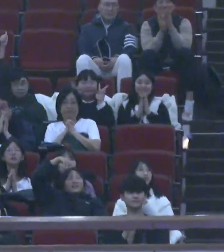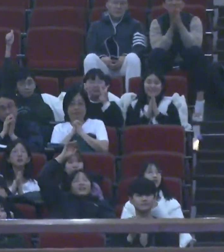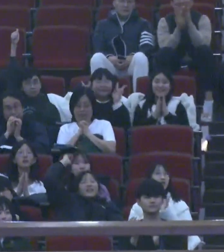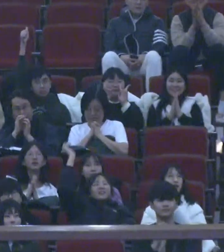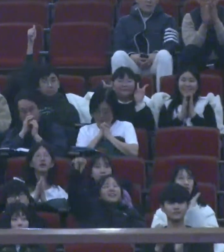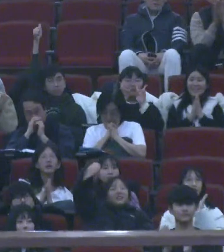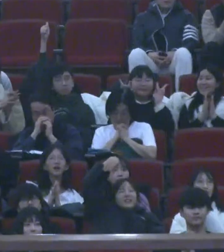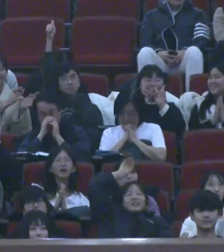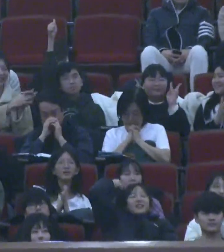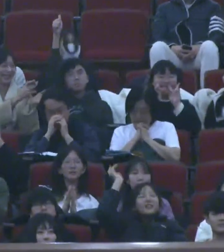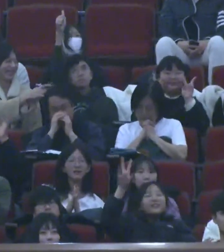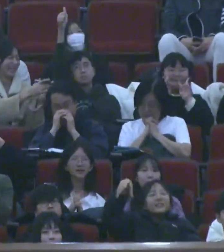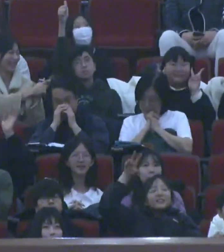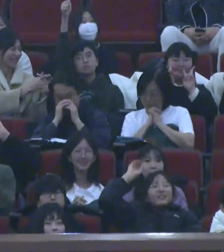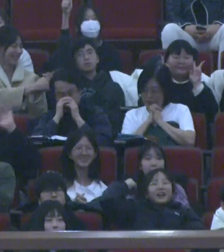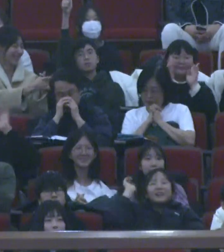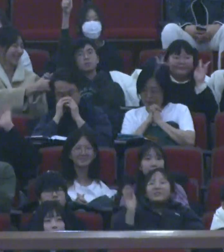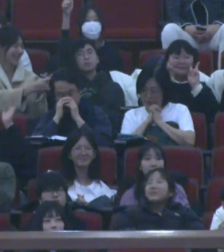여기도 여기.